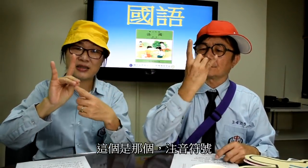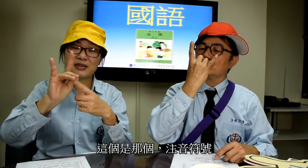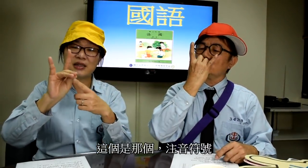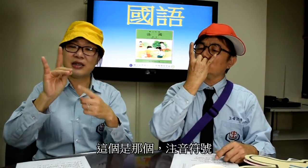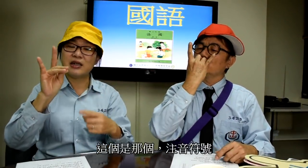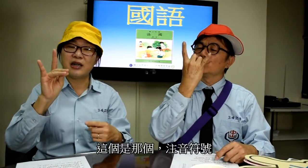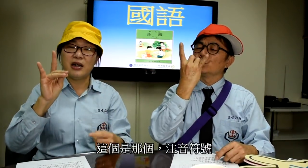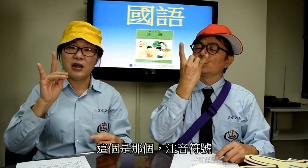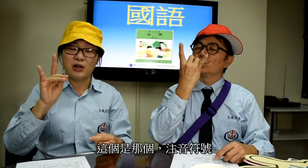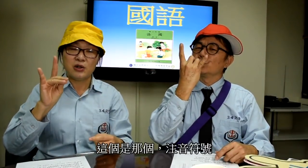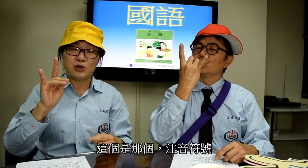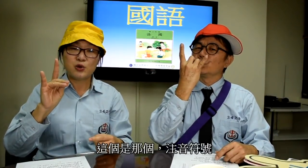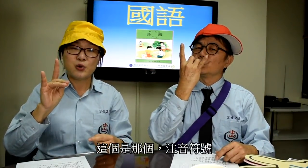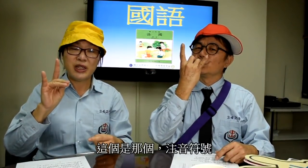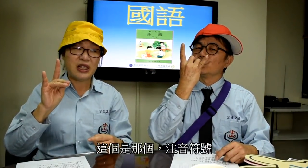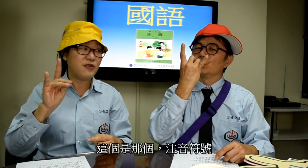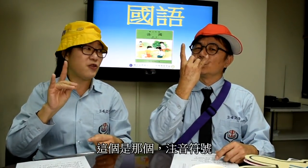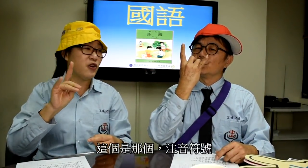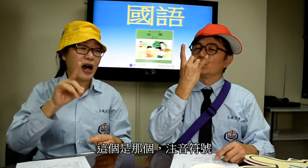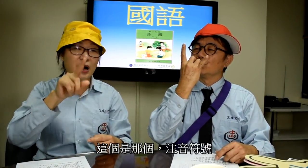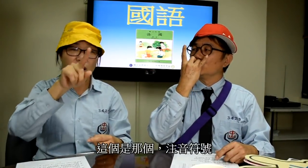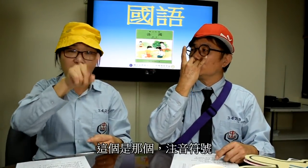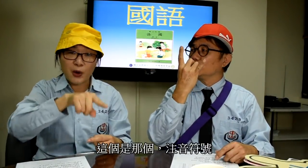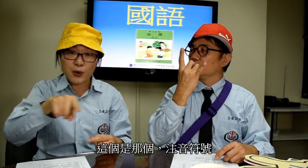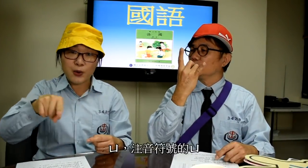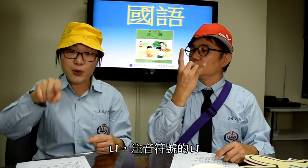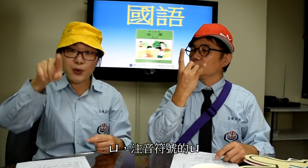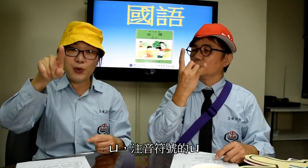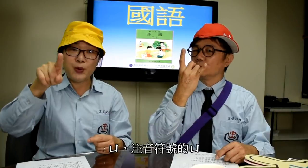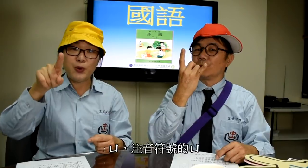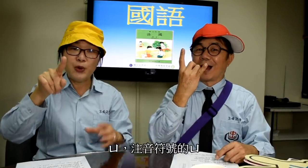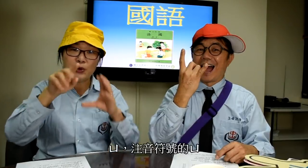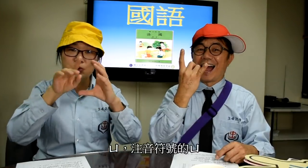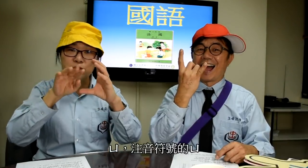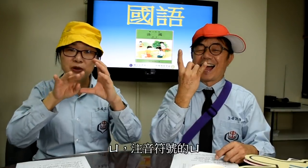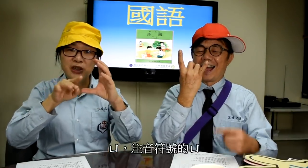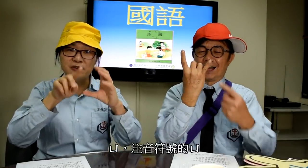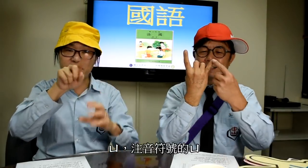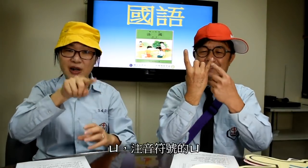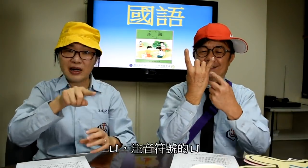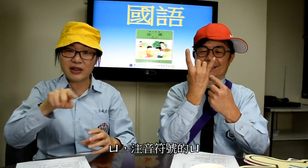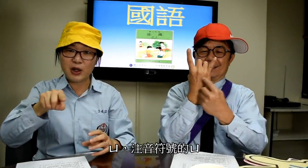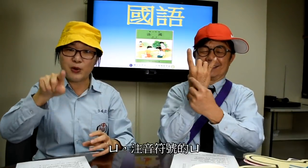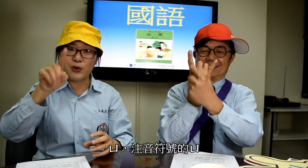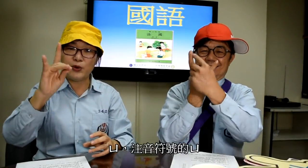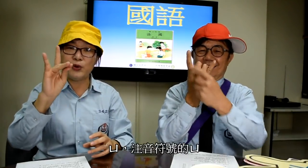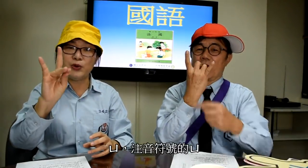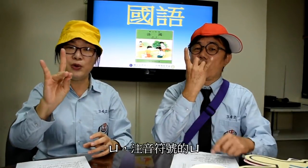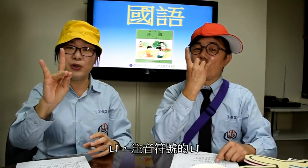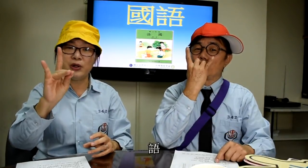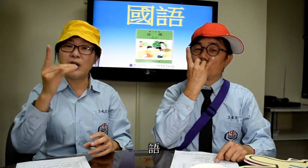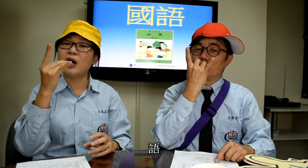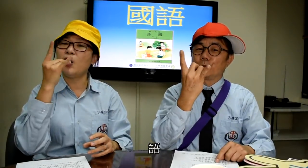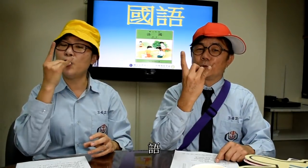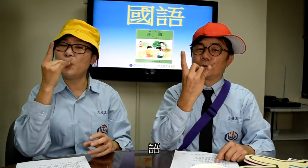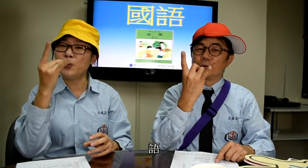那个注音符号哈、哦，吁，注音符号的吁，好、哦，语，